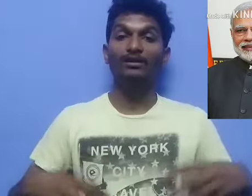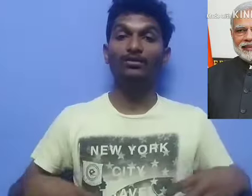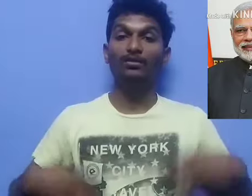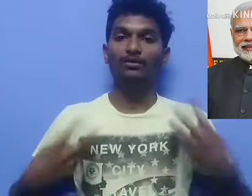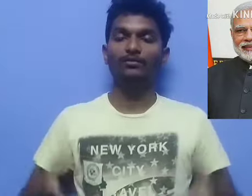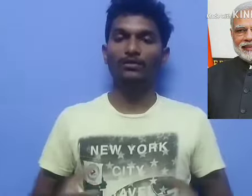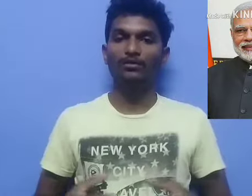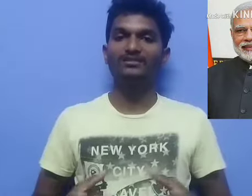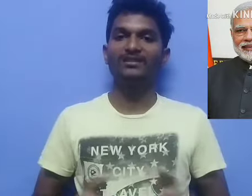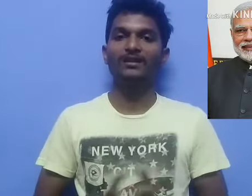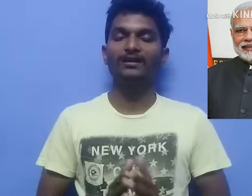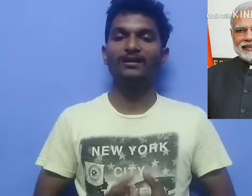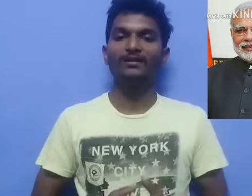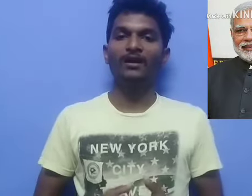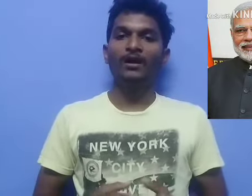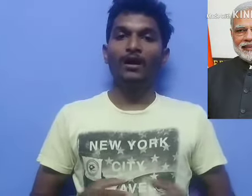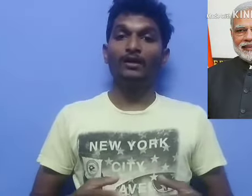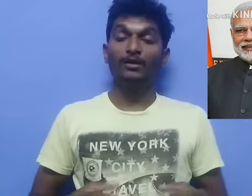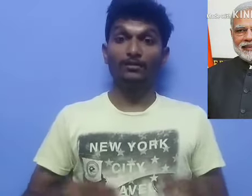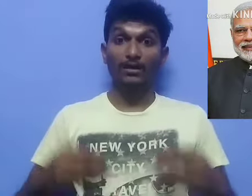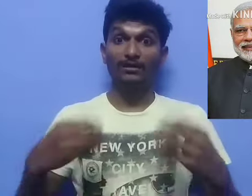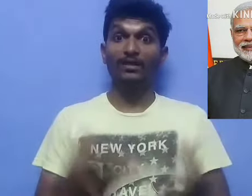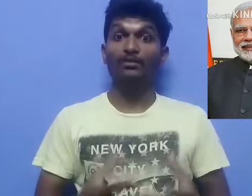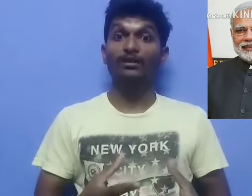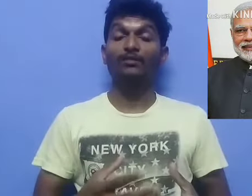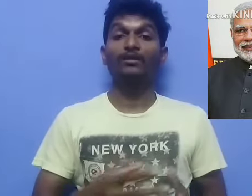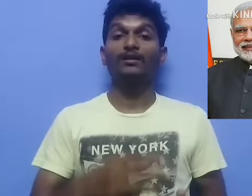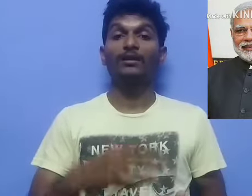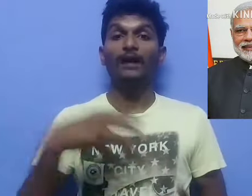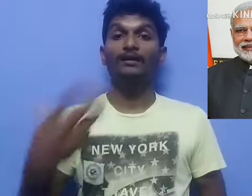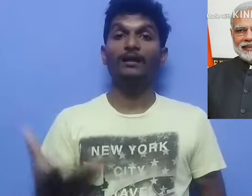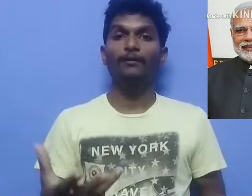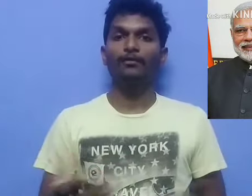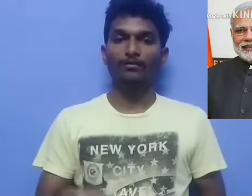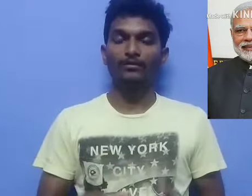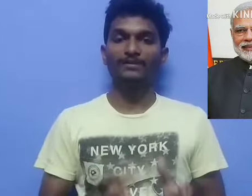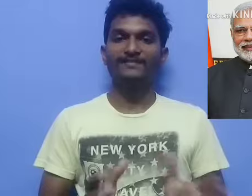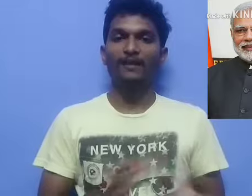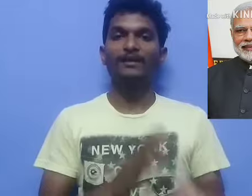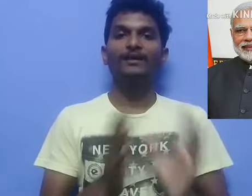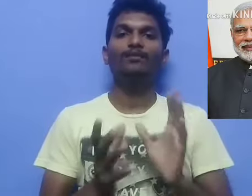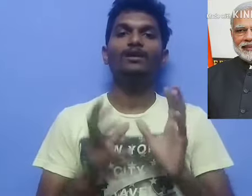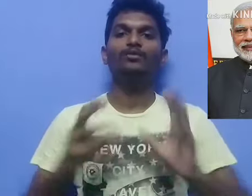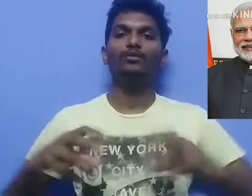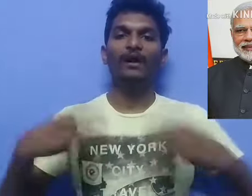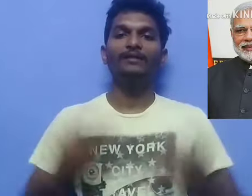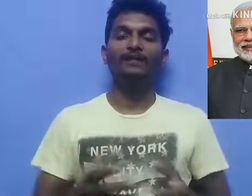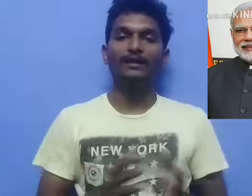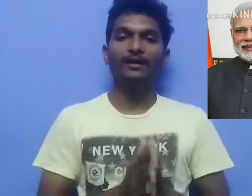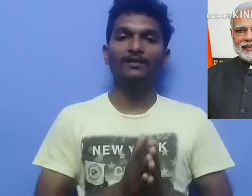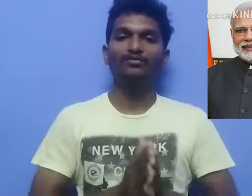அப்படிங்கிற ஒரு க்யூரியாசிட்டிலே இருக்காங்க. ஐயோ அடுத்து என்ன பண்ணிட போகிறாரு, யாருக்கு ஆப் வர போகுது அப்படிங்கிற மாதிரி ஒரு பயத்திலே இருக்காங்கன்னு